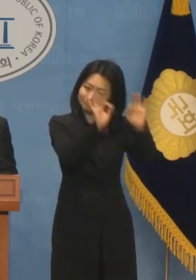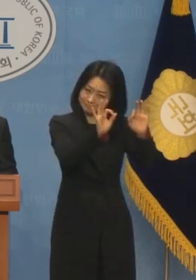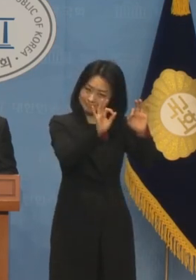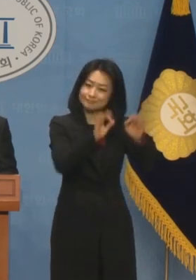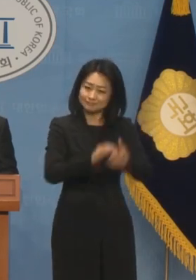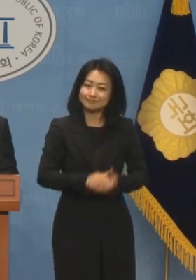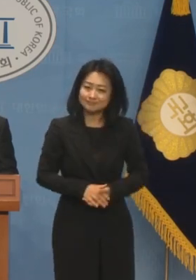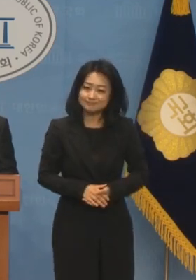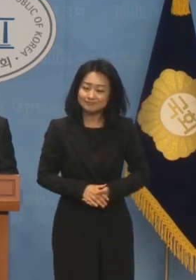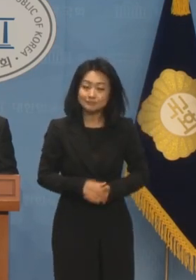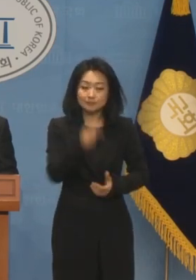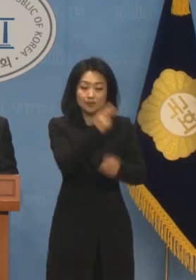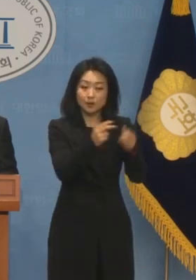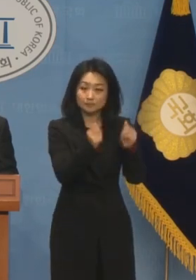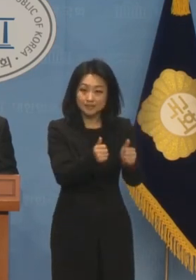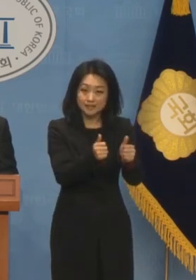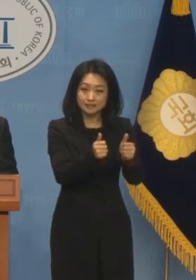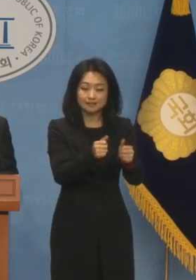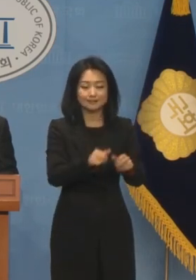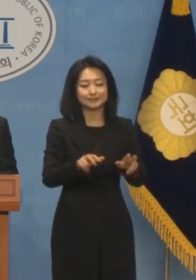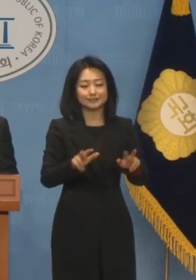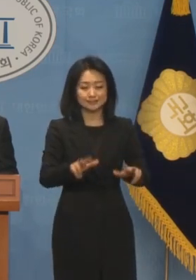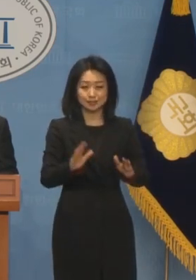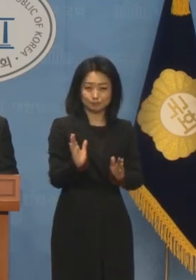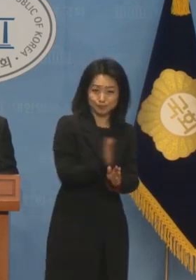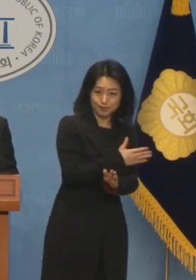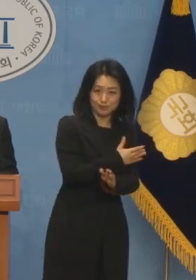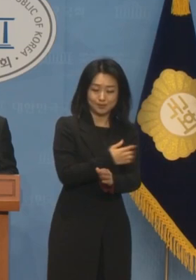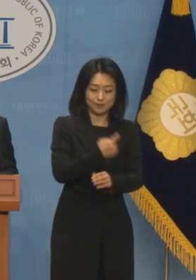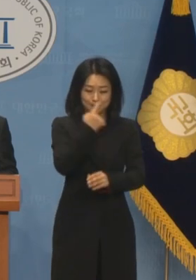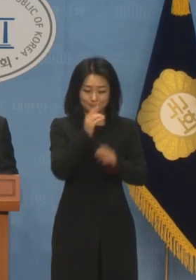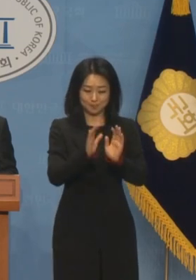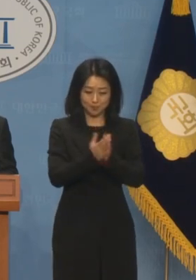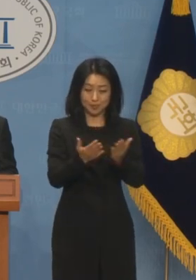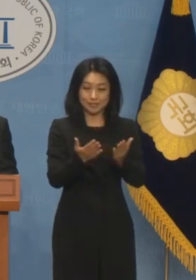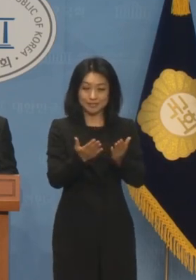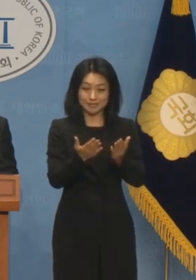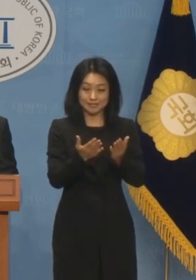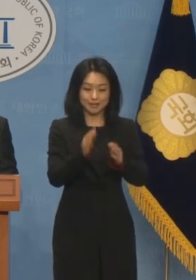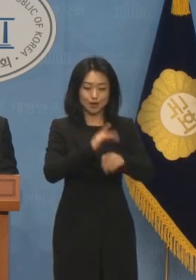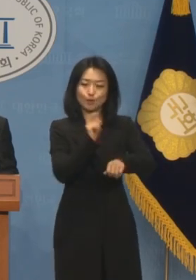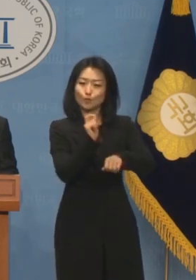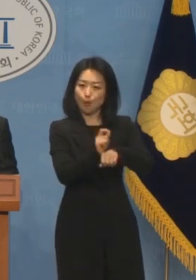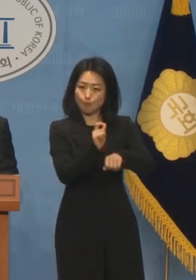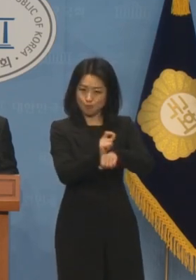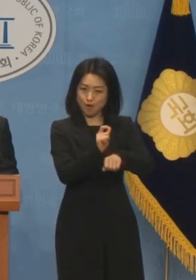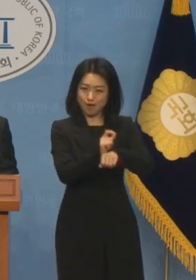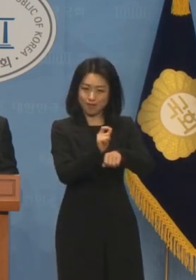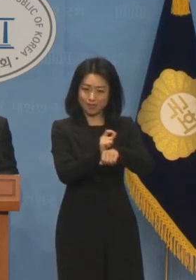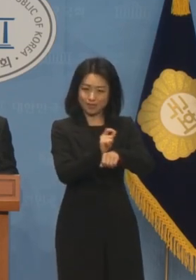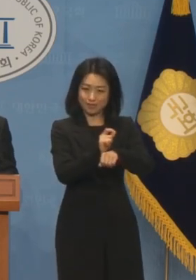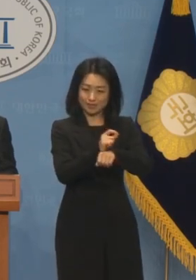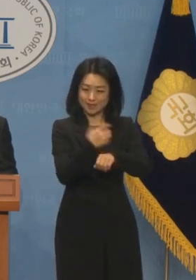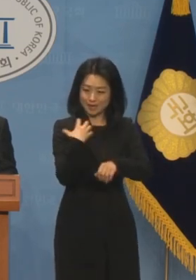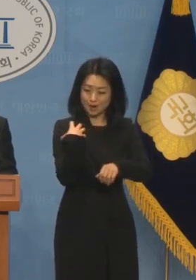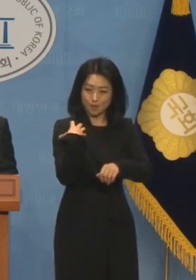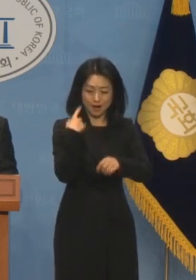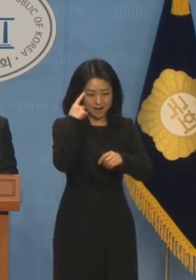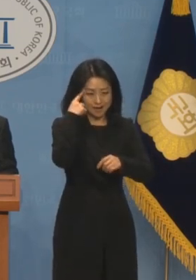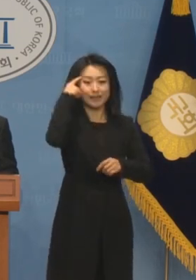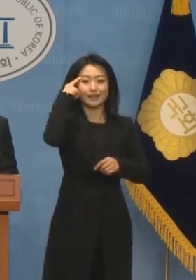않을까요? 검사들도 이제 자신들의 공무원성을 깨달은